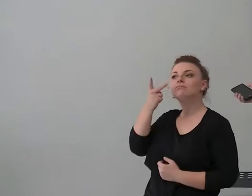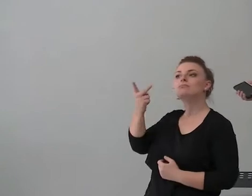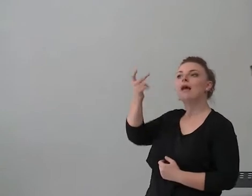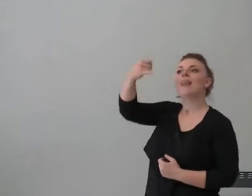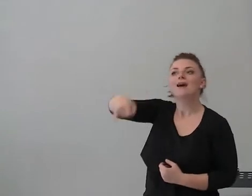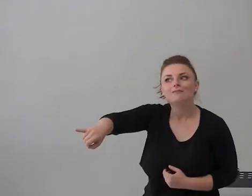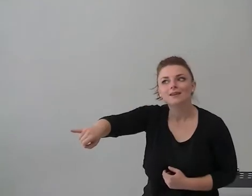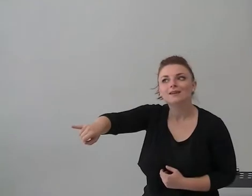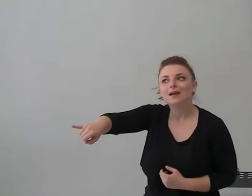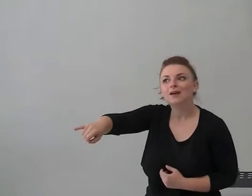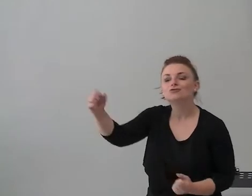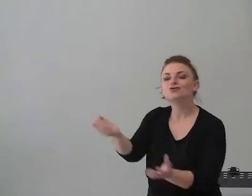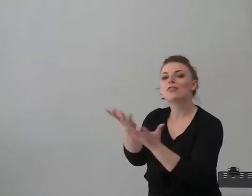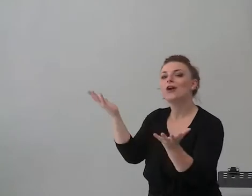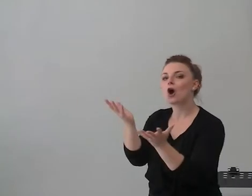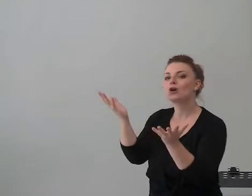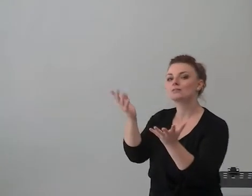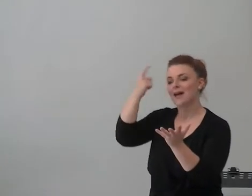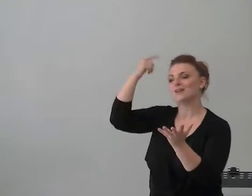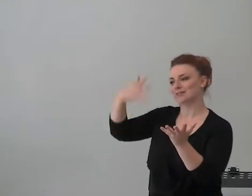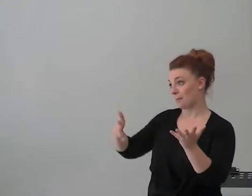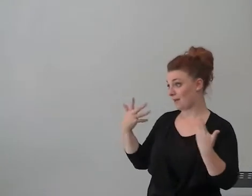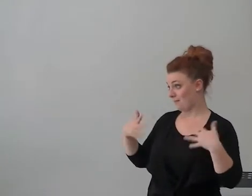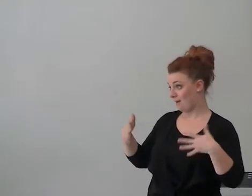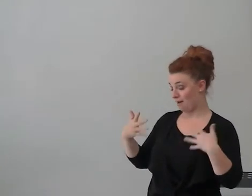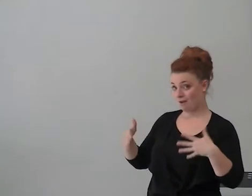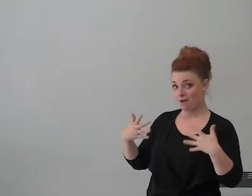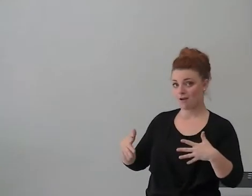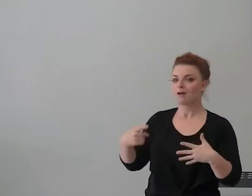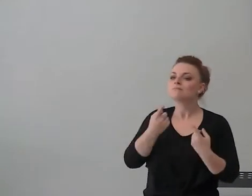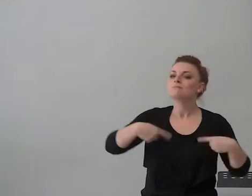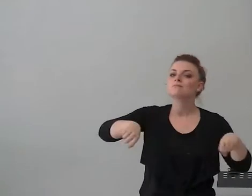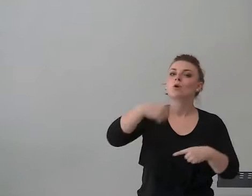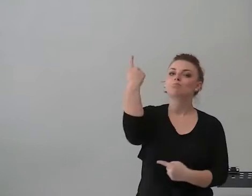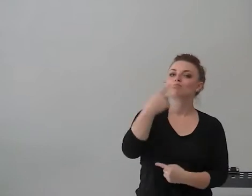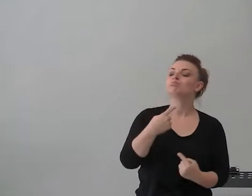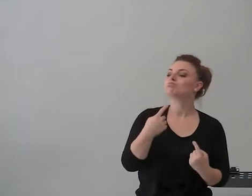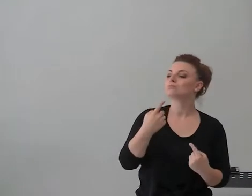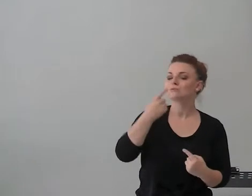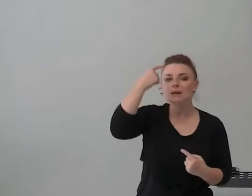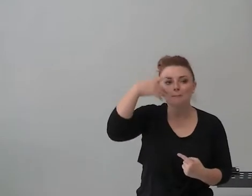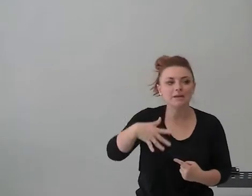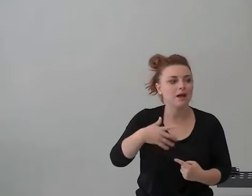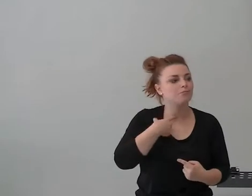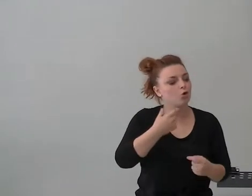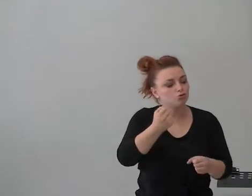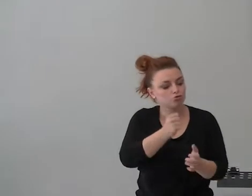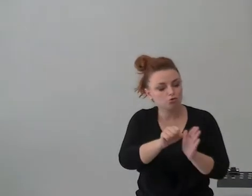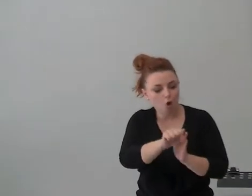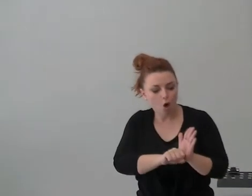storia. Anche noi. Finisce bene la storia. Anche la nostra storia.